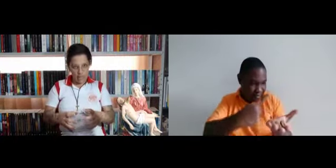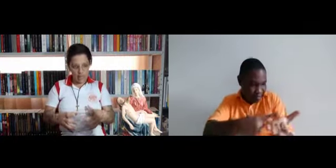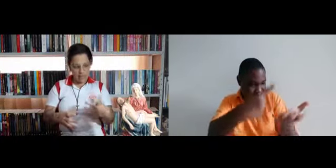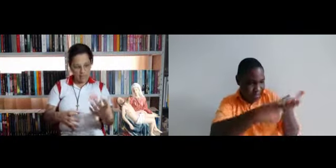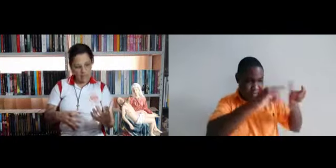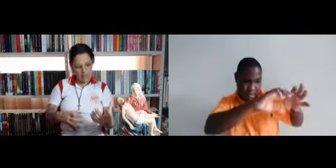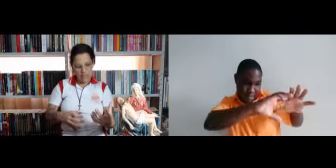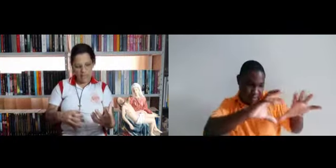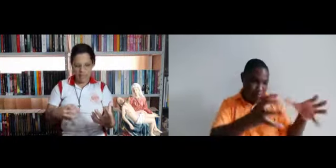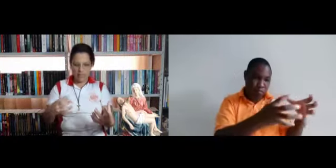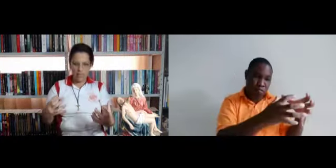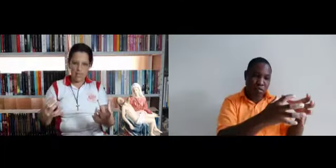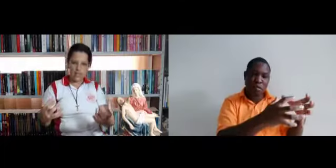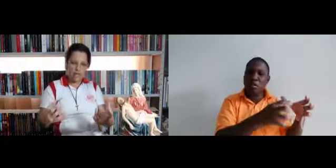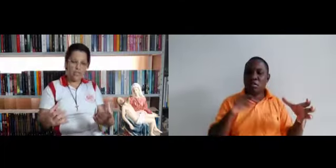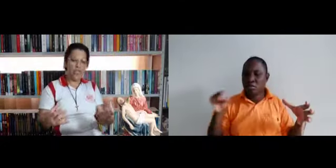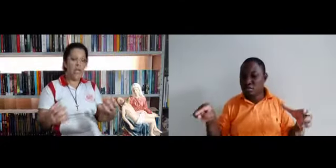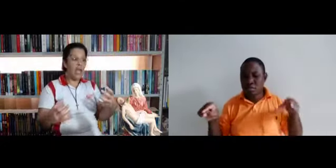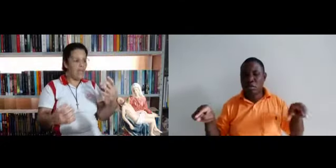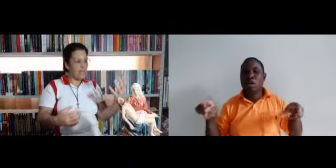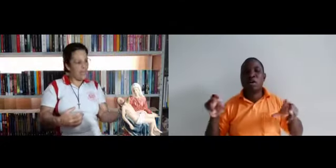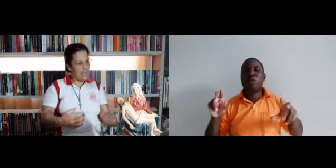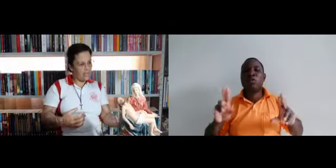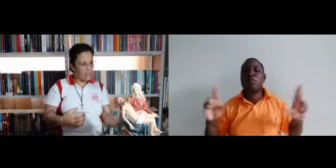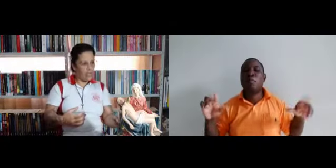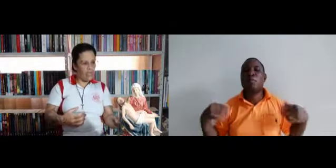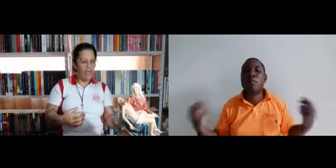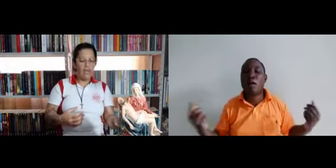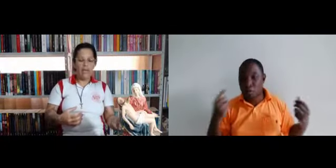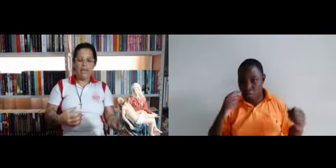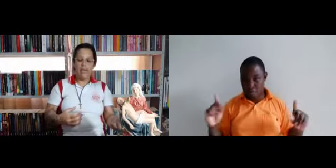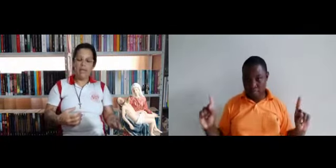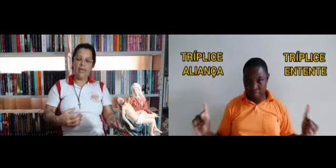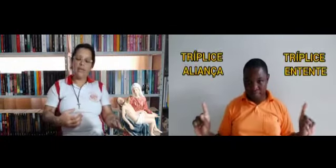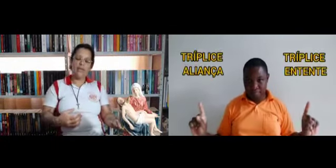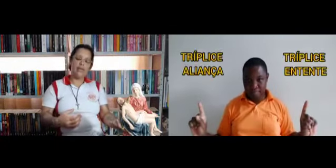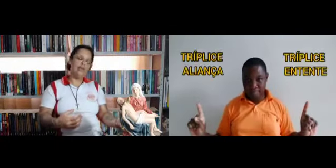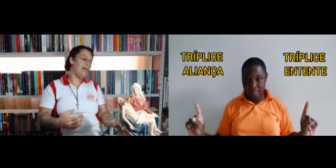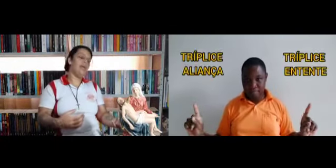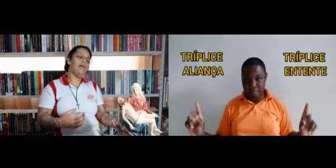de alianças, né? A Tríplice Aliança, a Tríplice Entente, e atrelada à corrida